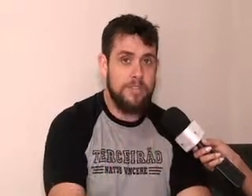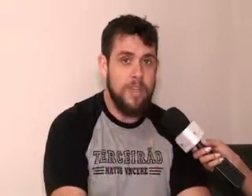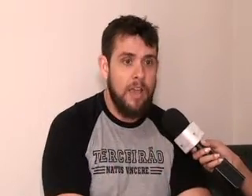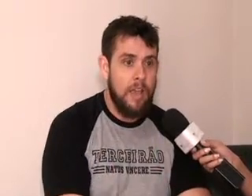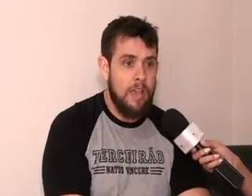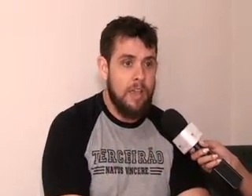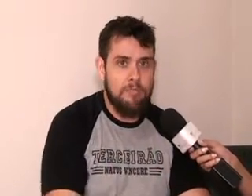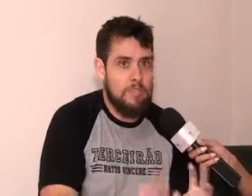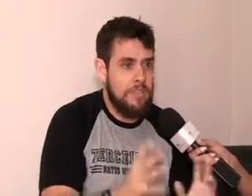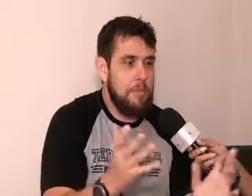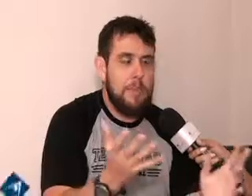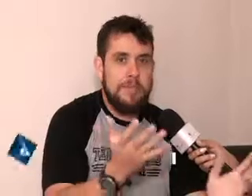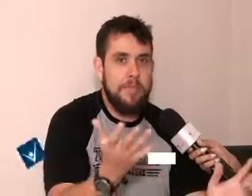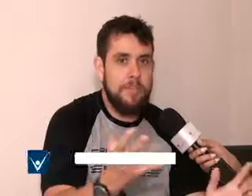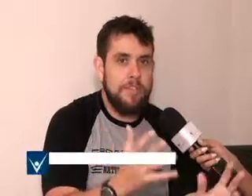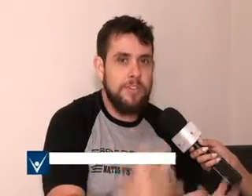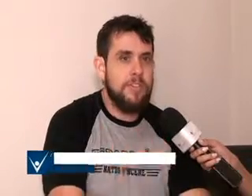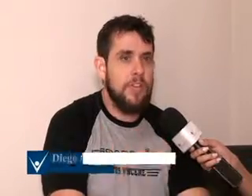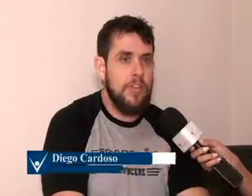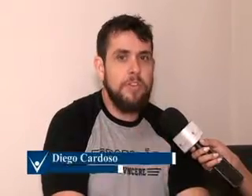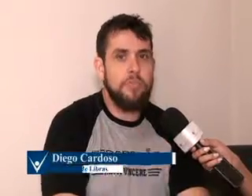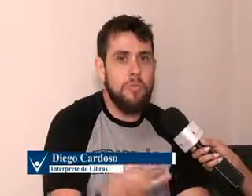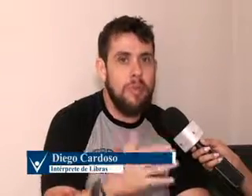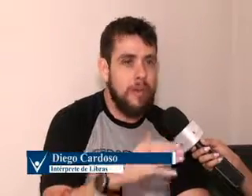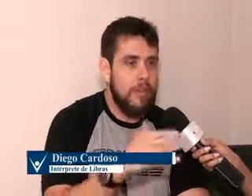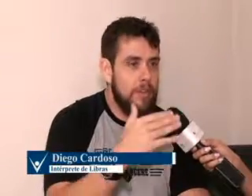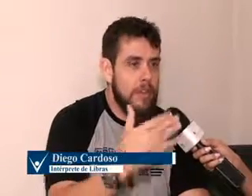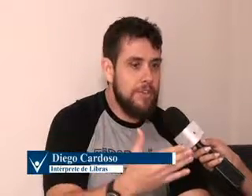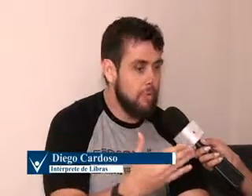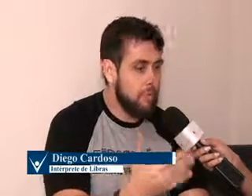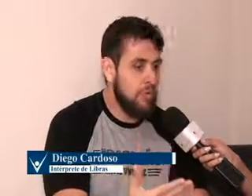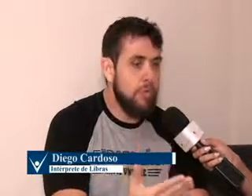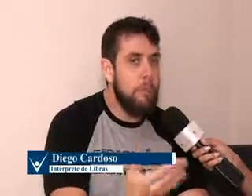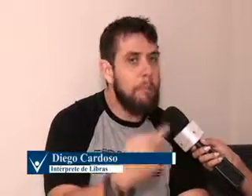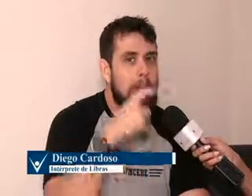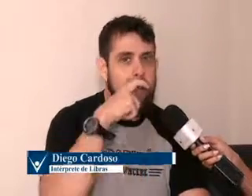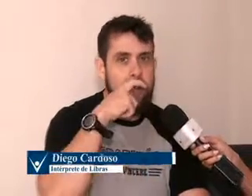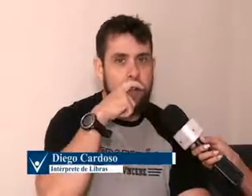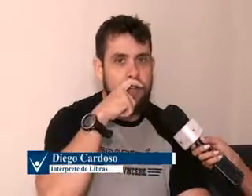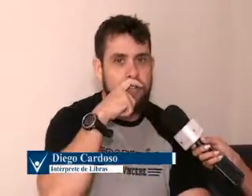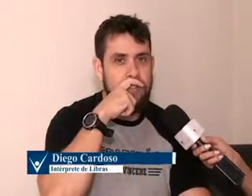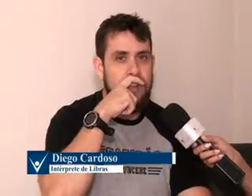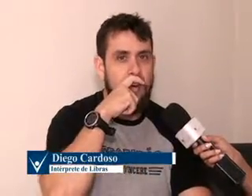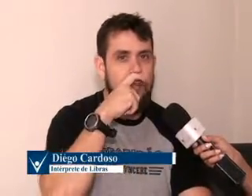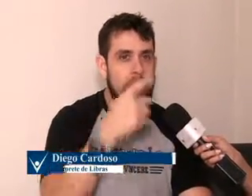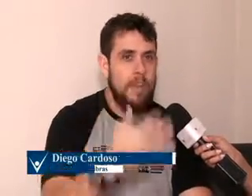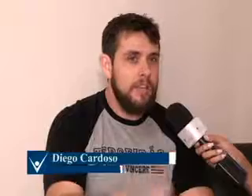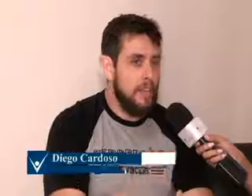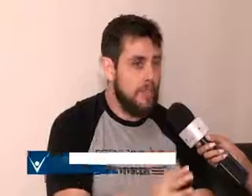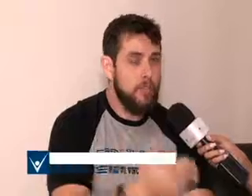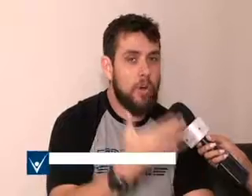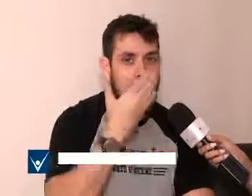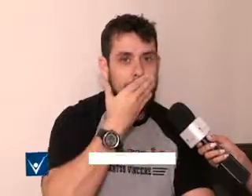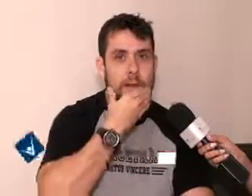regiões. Um exemplo bem simples de a gente entender isso, na região sul, pai faz esse sinal, e na região norte,